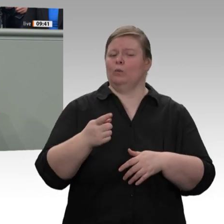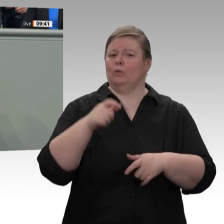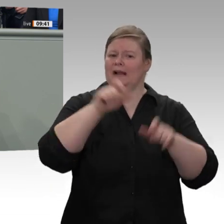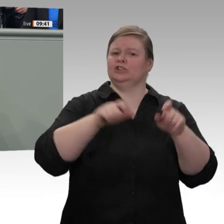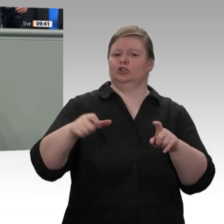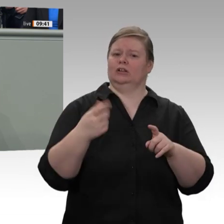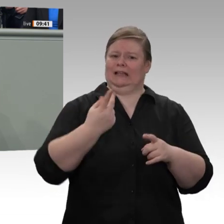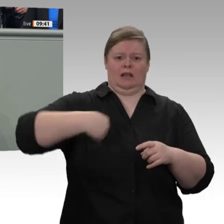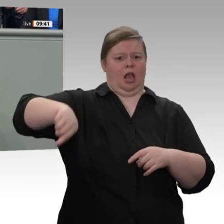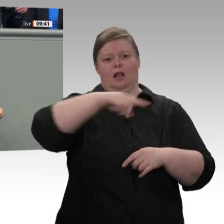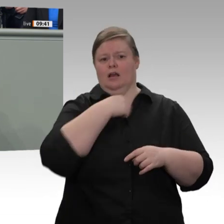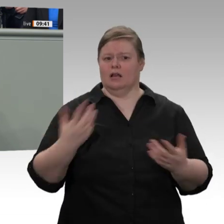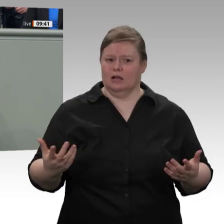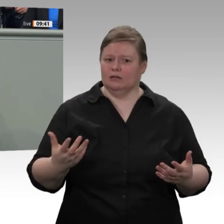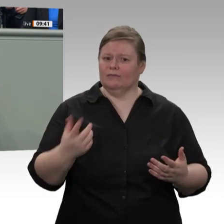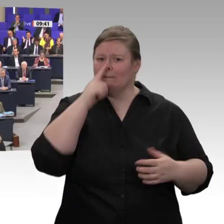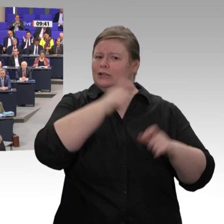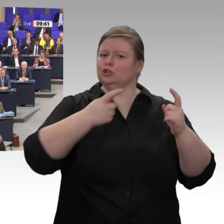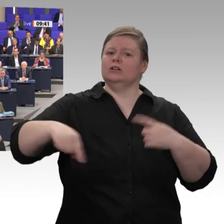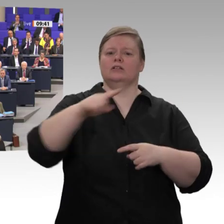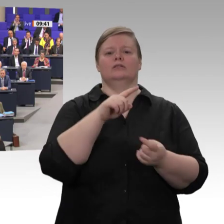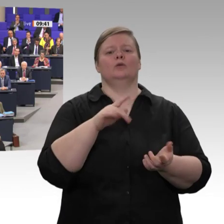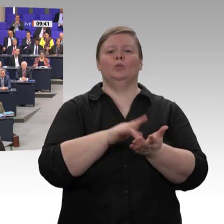ein Angriff auf uns alle, meine Damen und Herren.